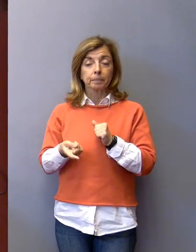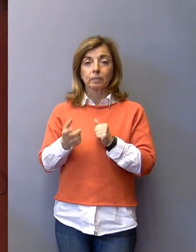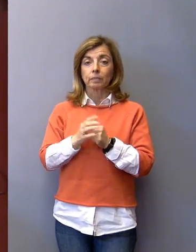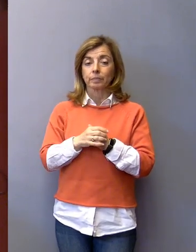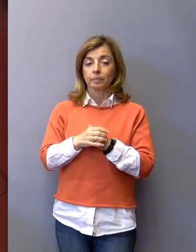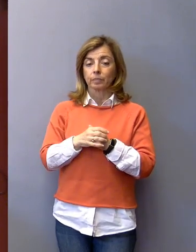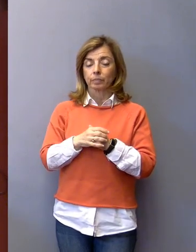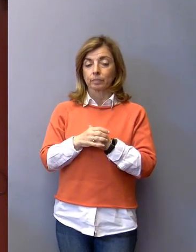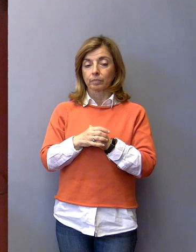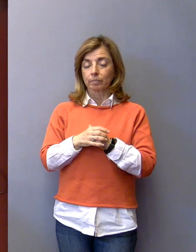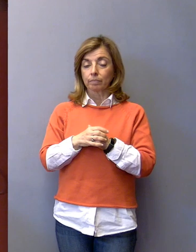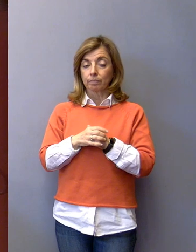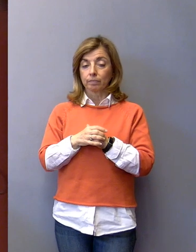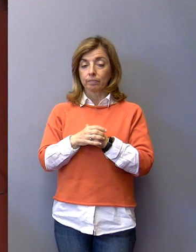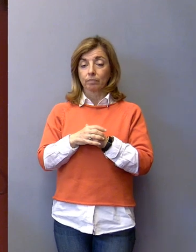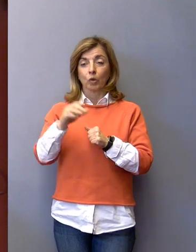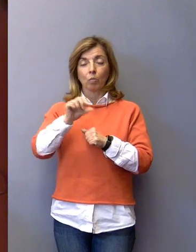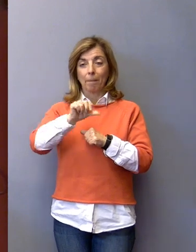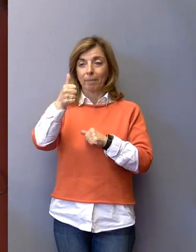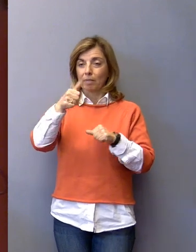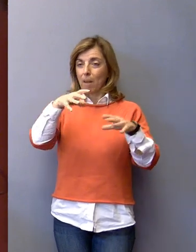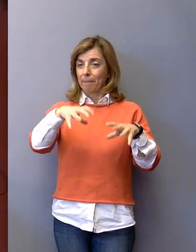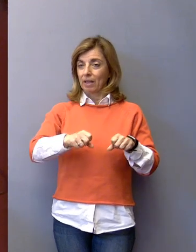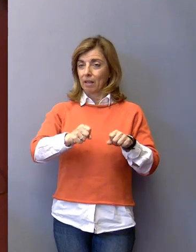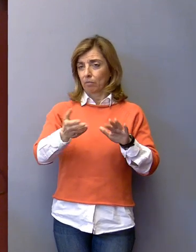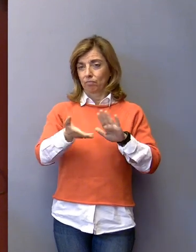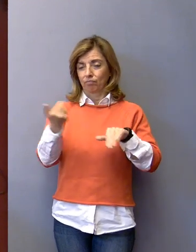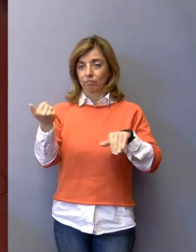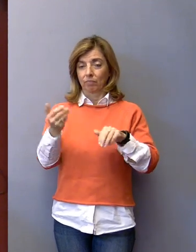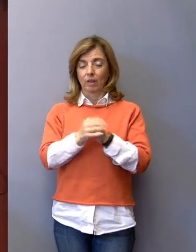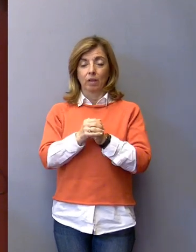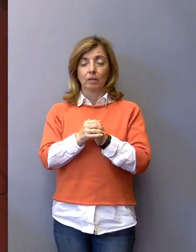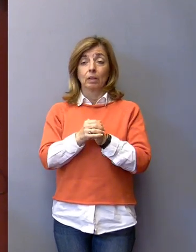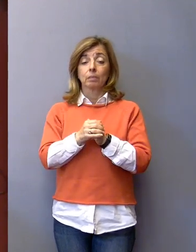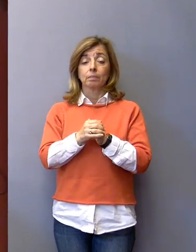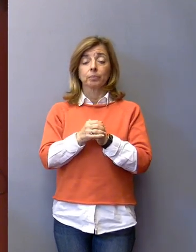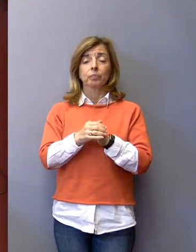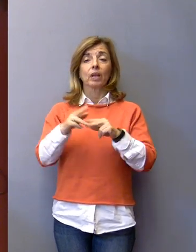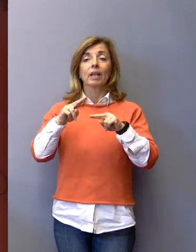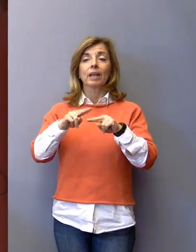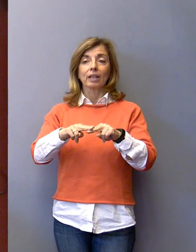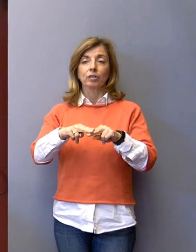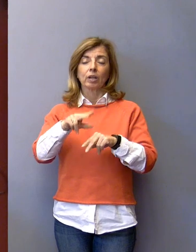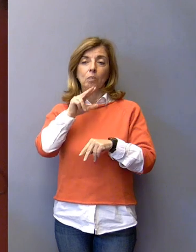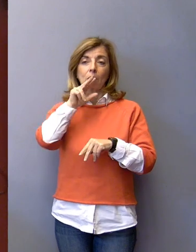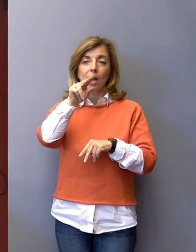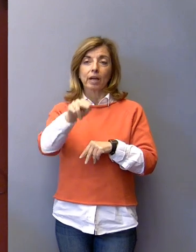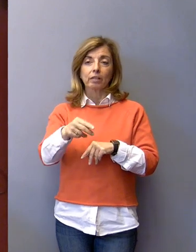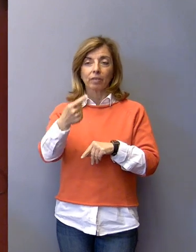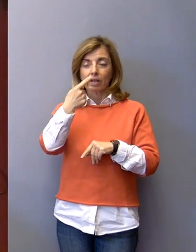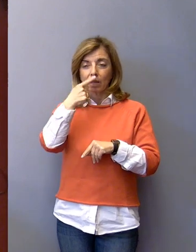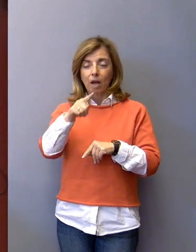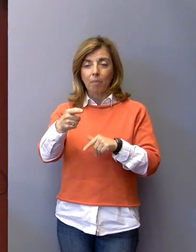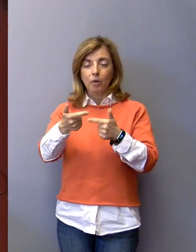toglierei anche la prima impegnativa e lascerei riferire in apposita commissione consiliare